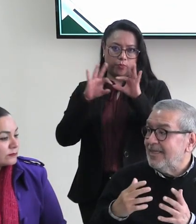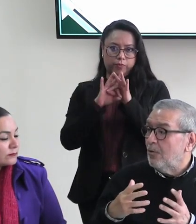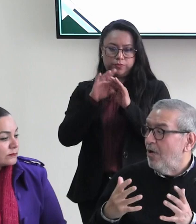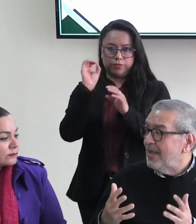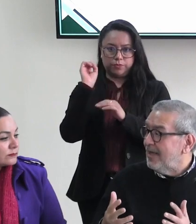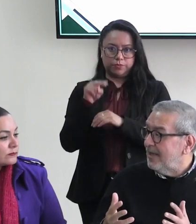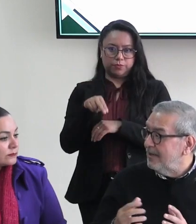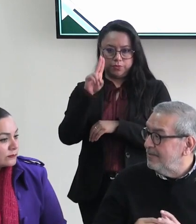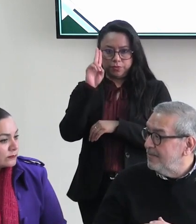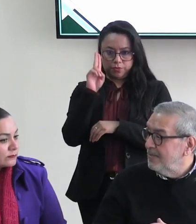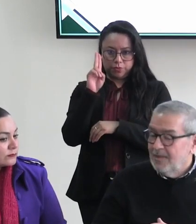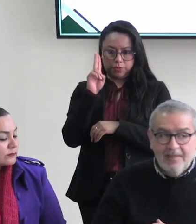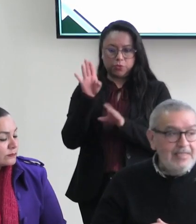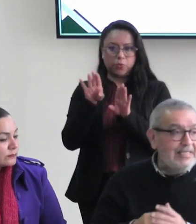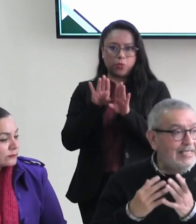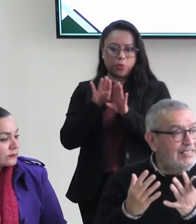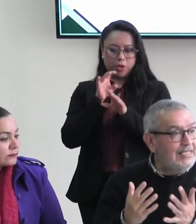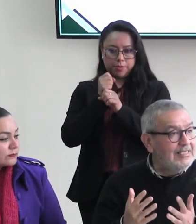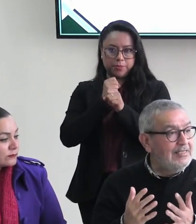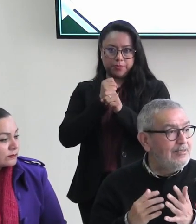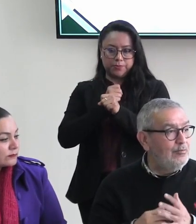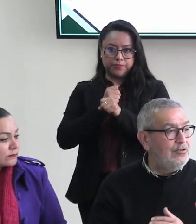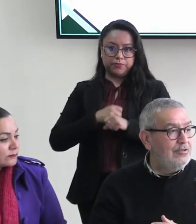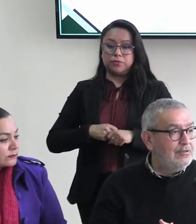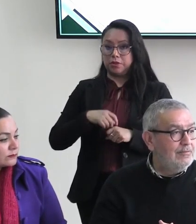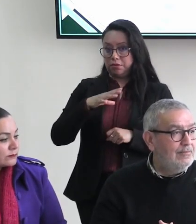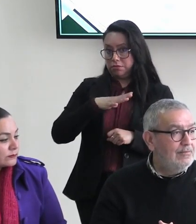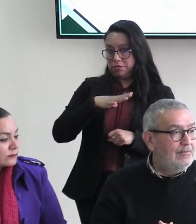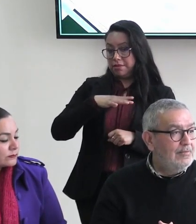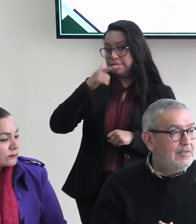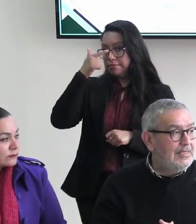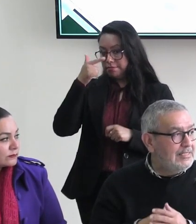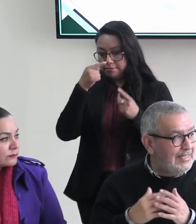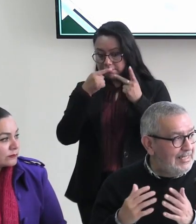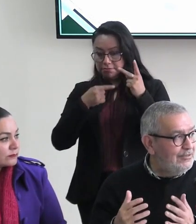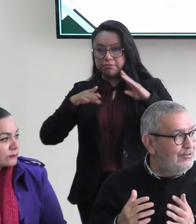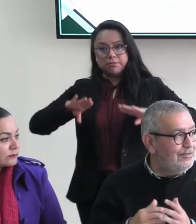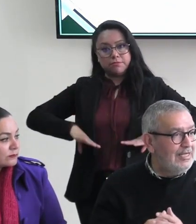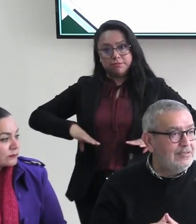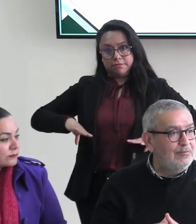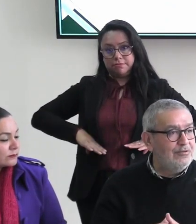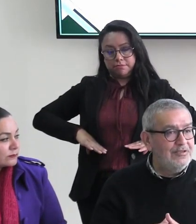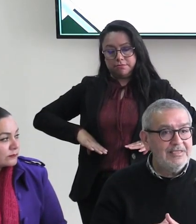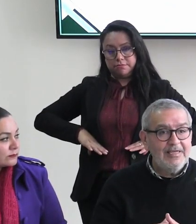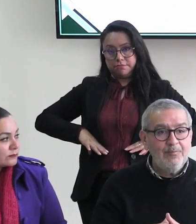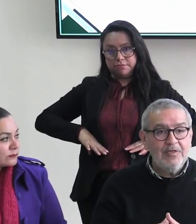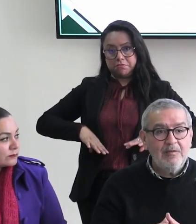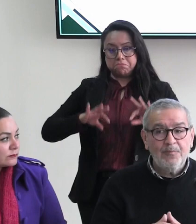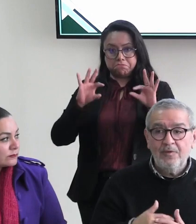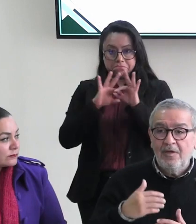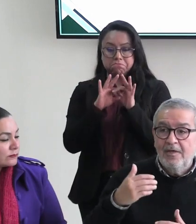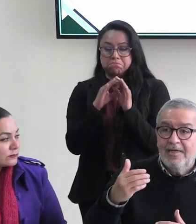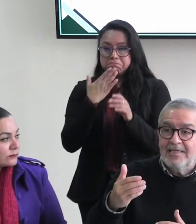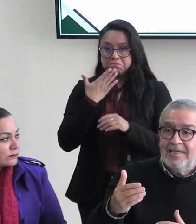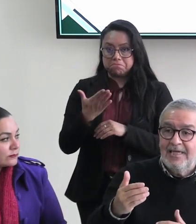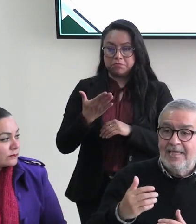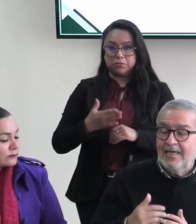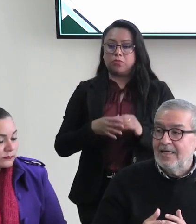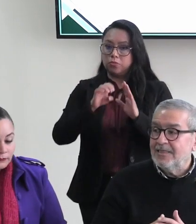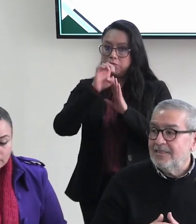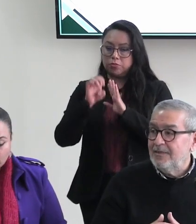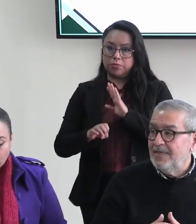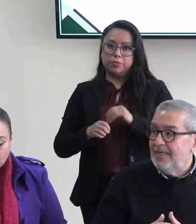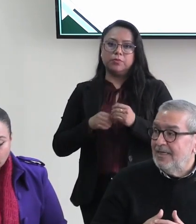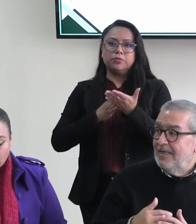es adecuada y tiene 7 atributos. Entre esos atributos está, por ejemplo, que